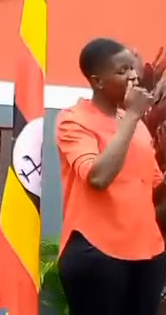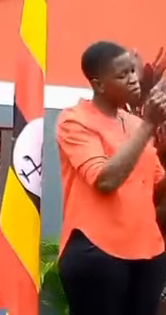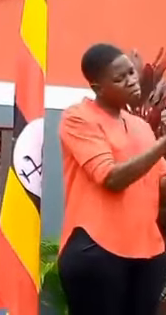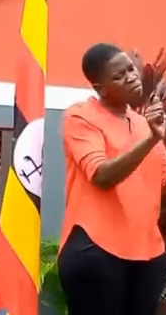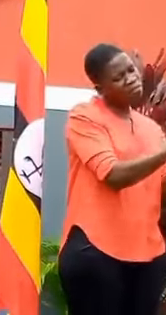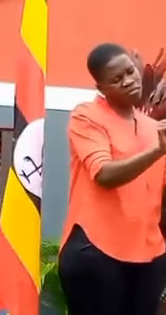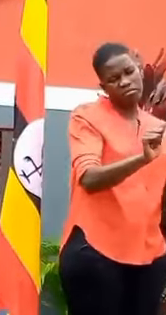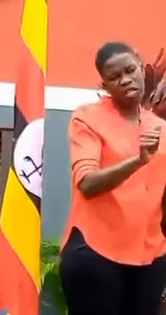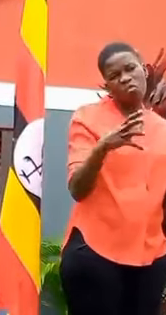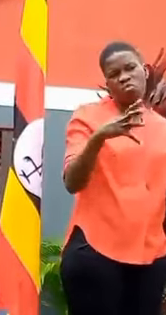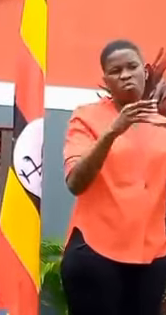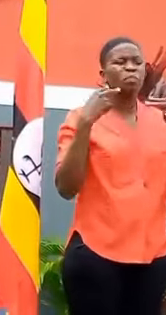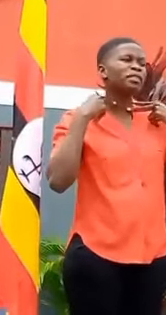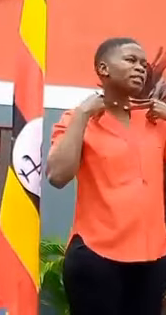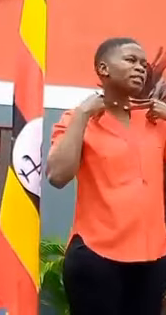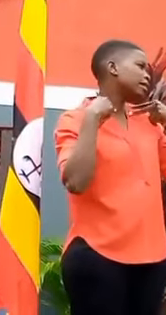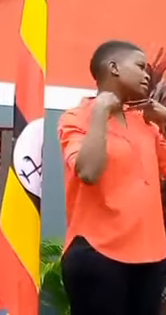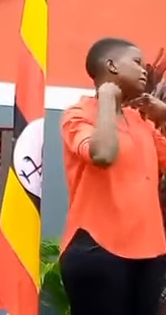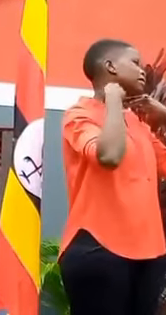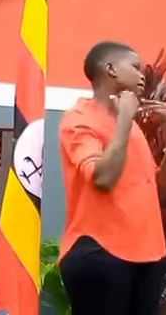yanunulanga abaddugavu abaali abasibe